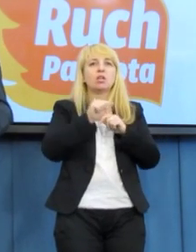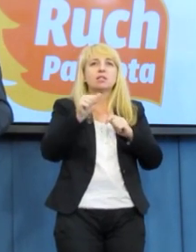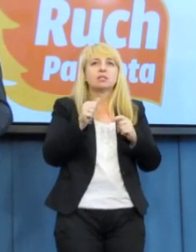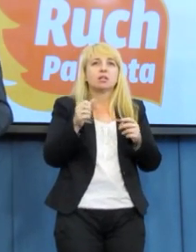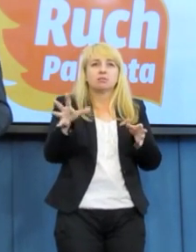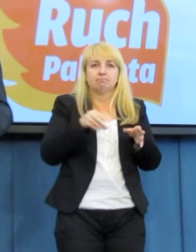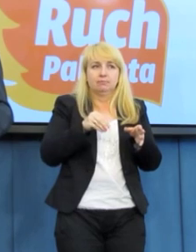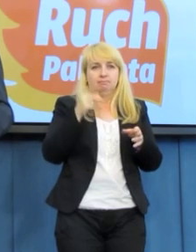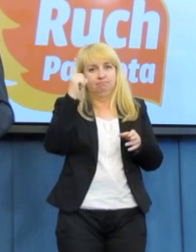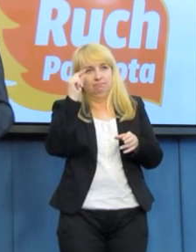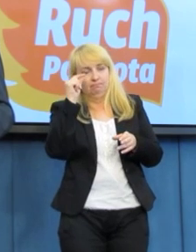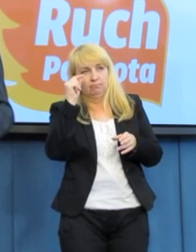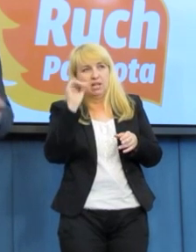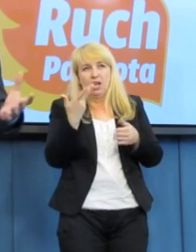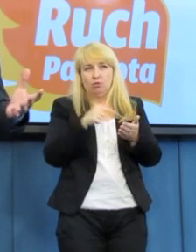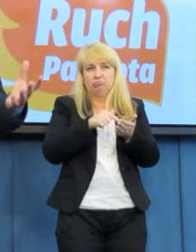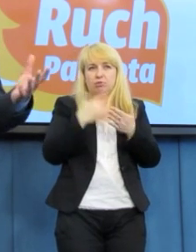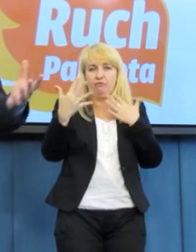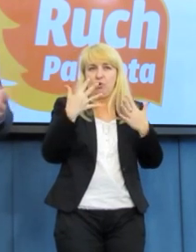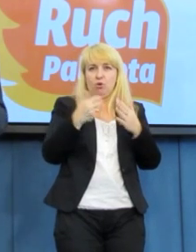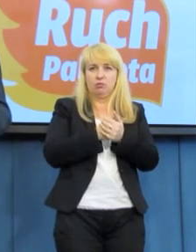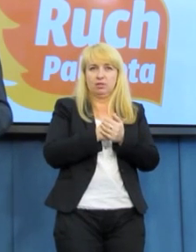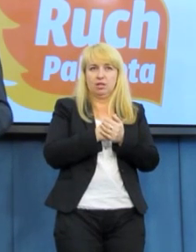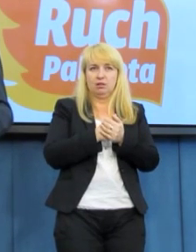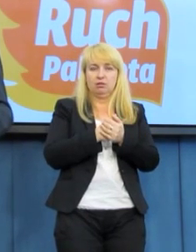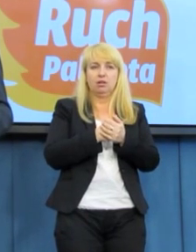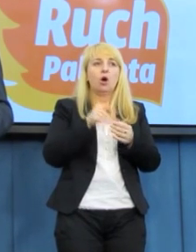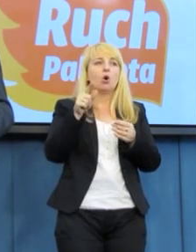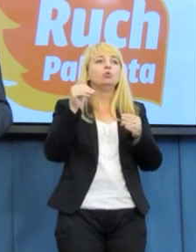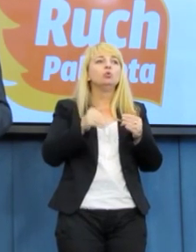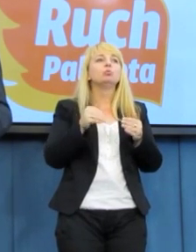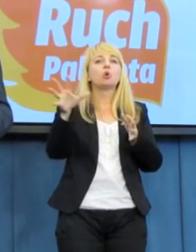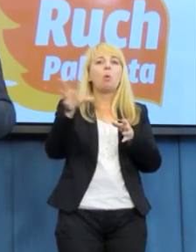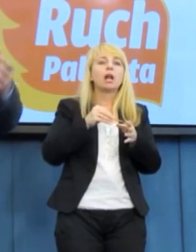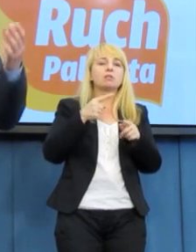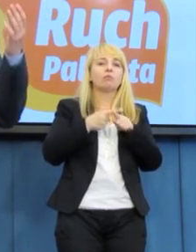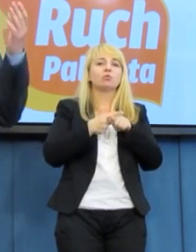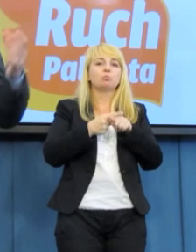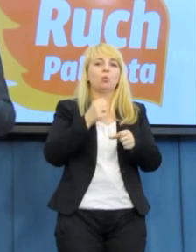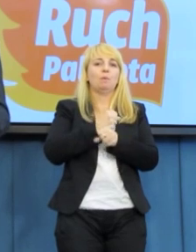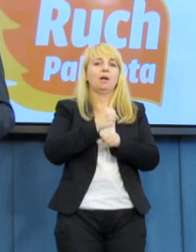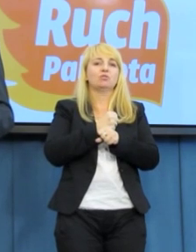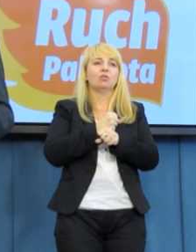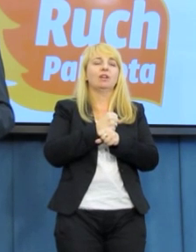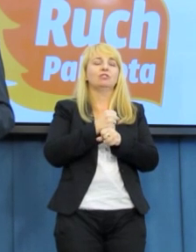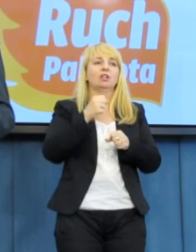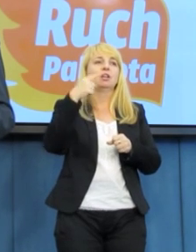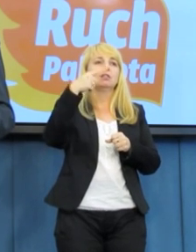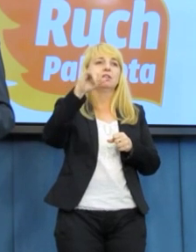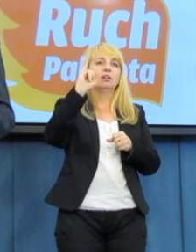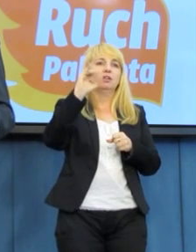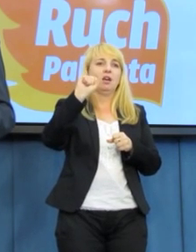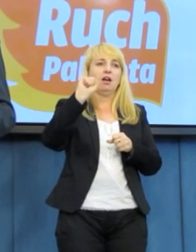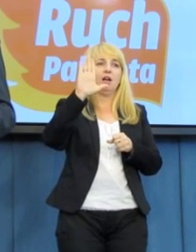nazwać tą zachłanność? No muszą być opętani przez diabła, skoro nadal